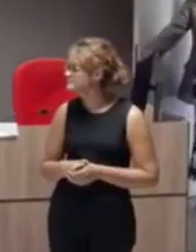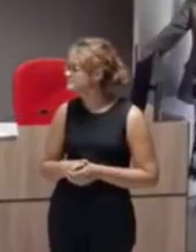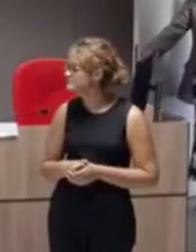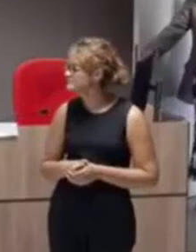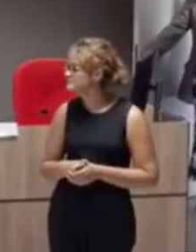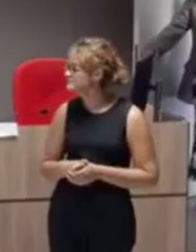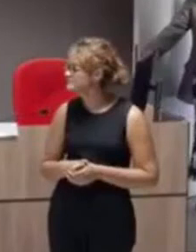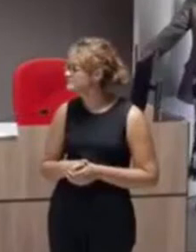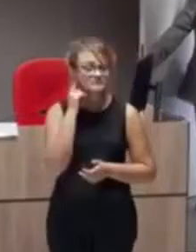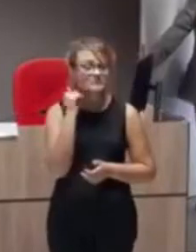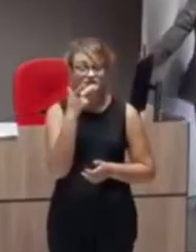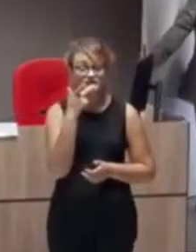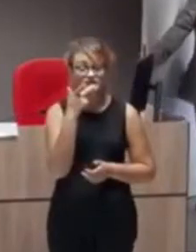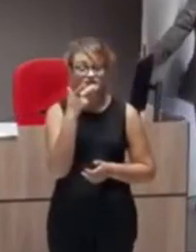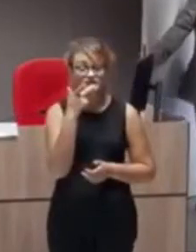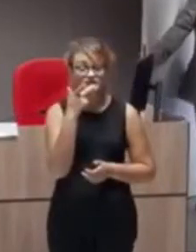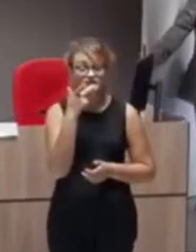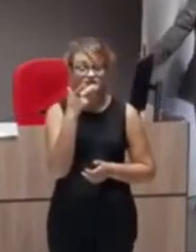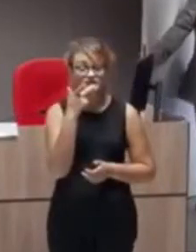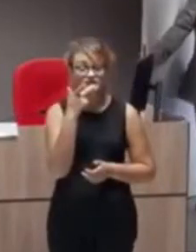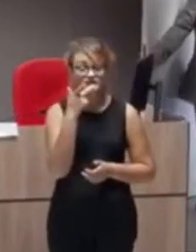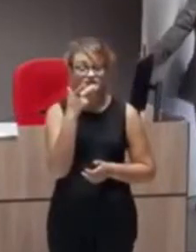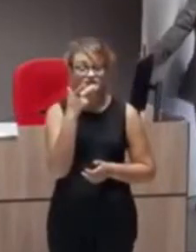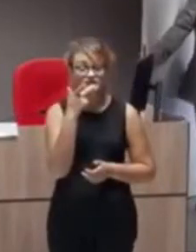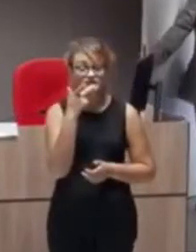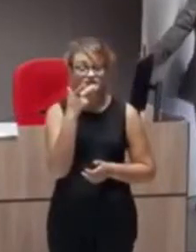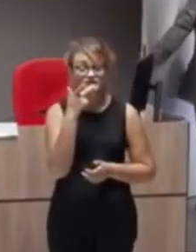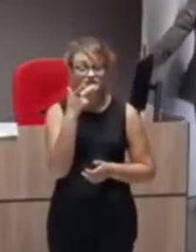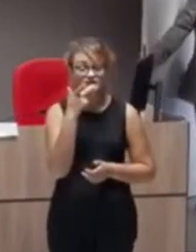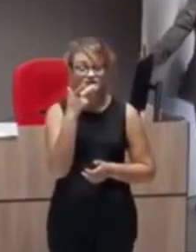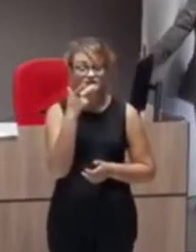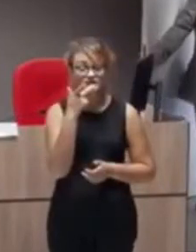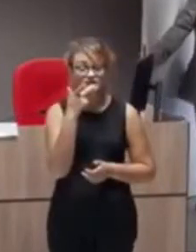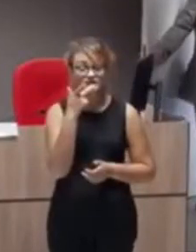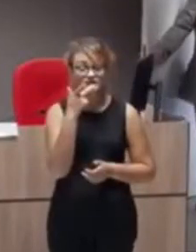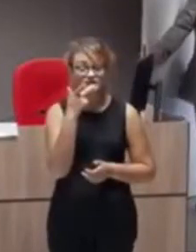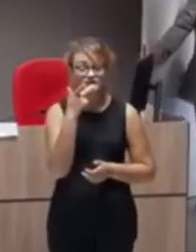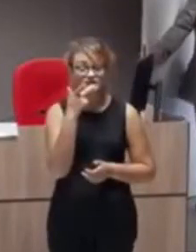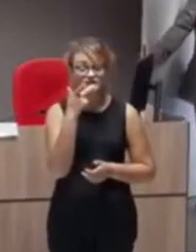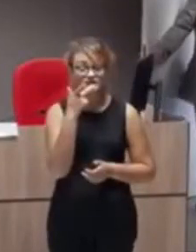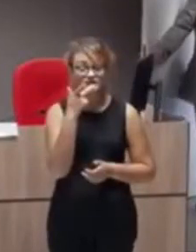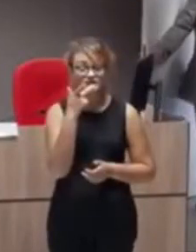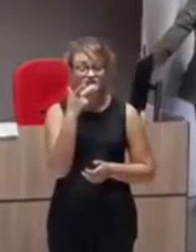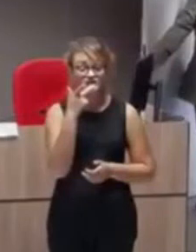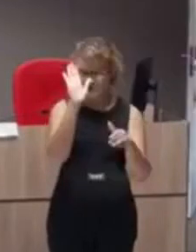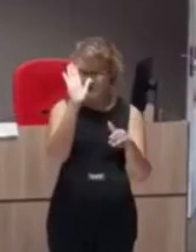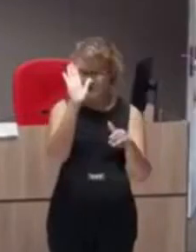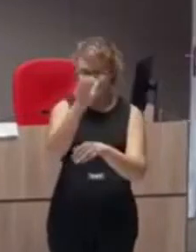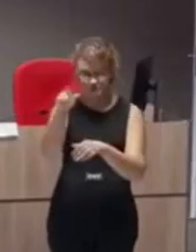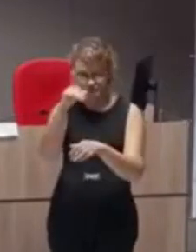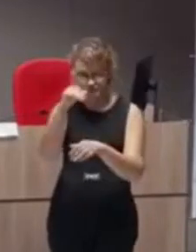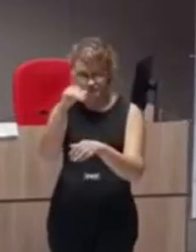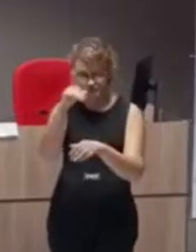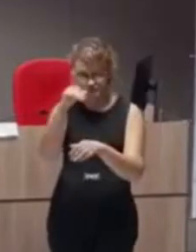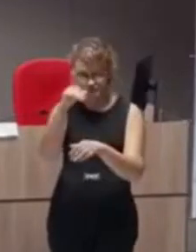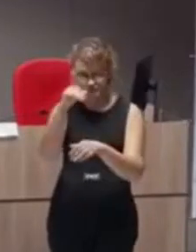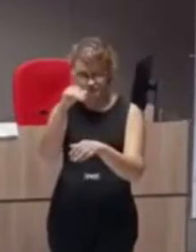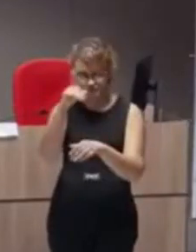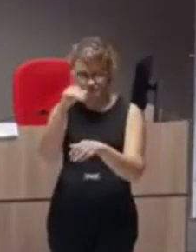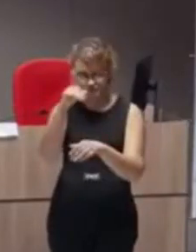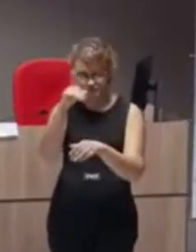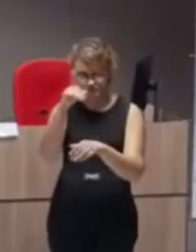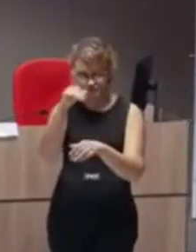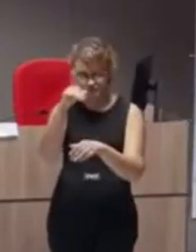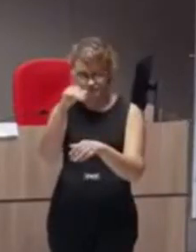Eu serei breve, que o nosso foco é o aspecto do trabalho nessas inspeções, o que foi detectado